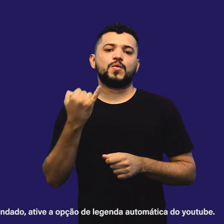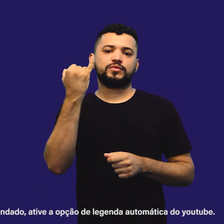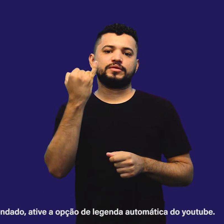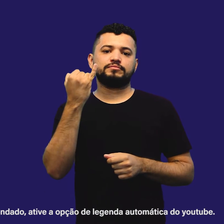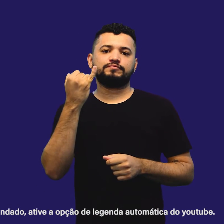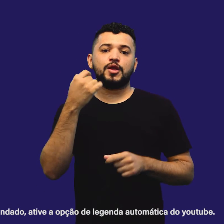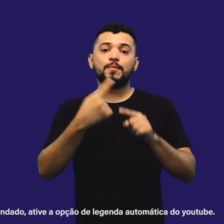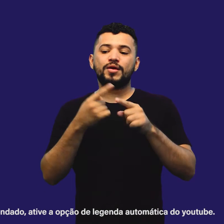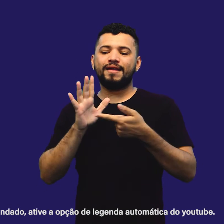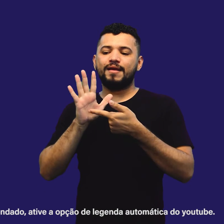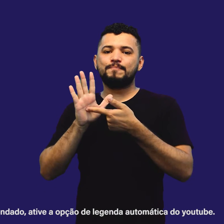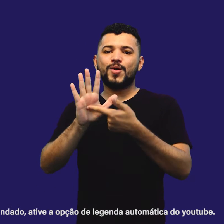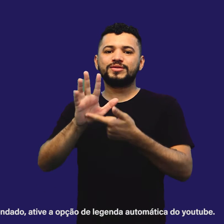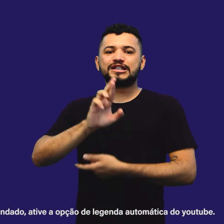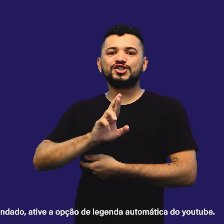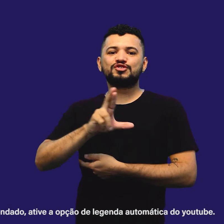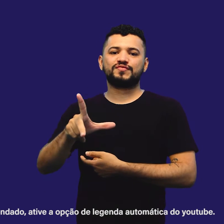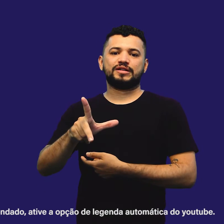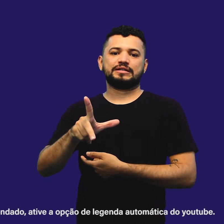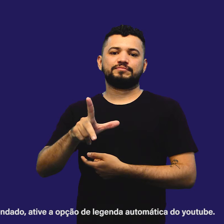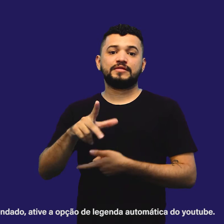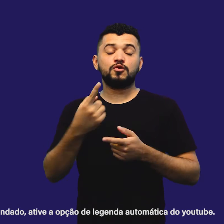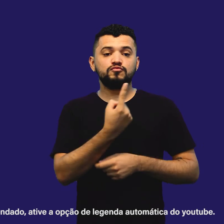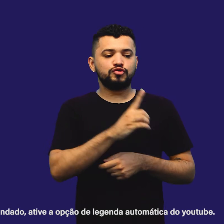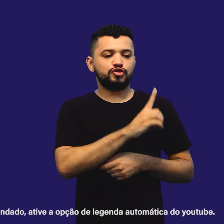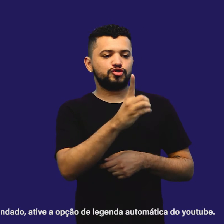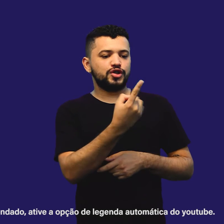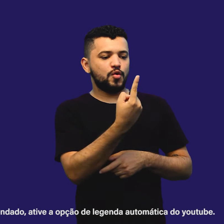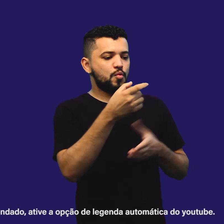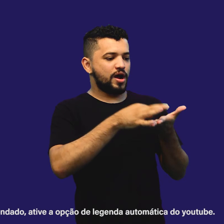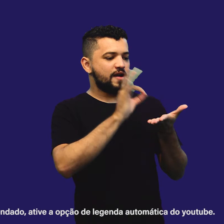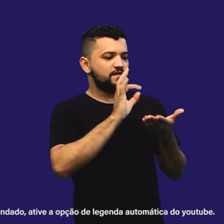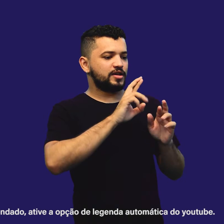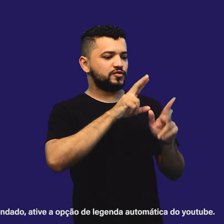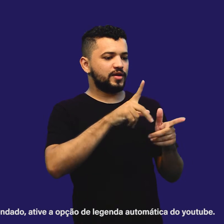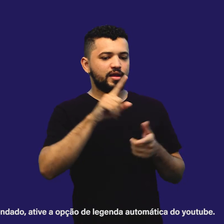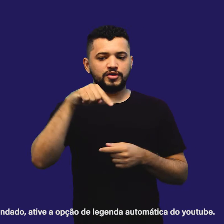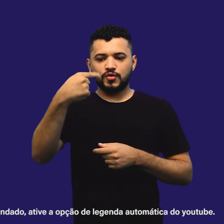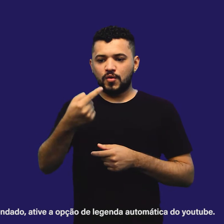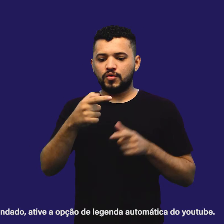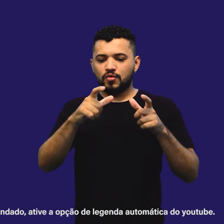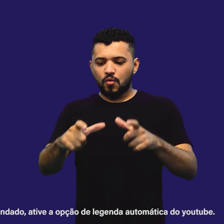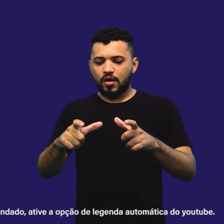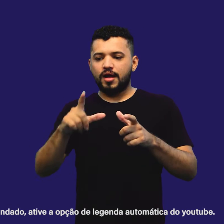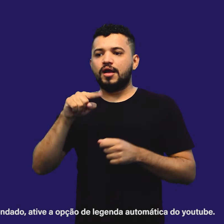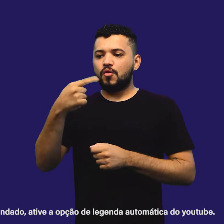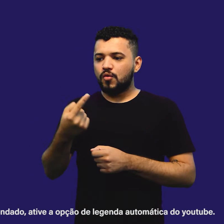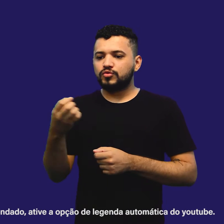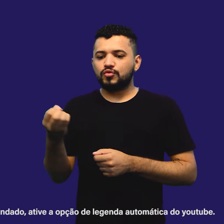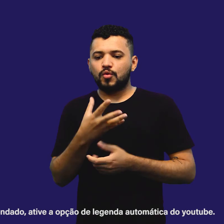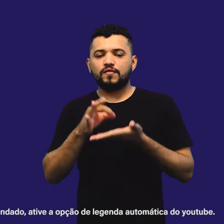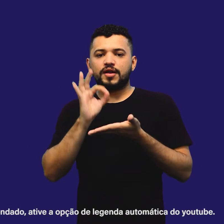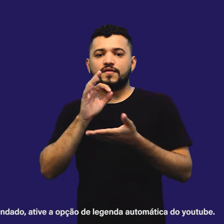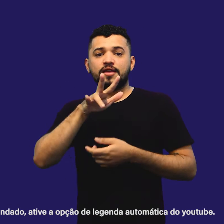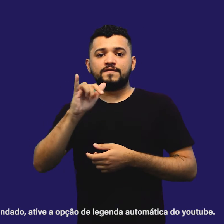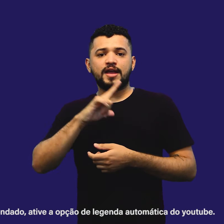dia tem um café de uma região, outro dia de outro. Além disso, ele vai ter um conhecimento que ele vai poder conversar com